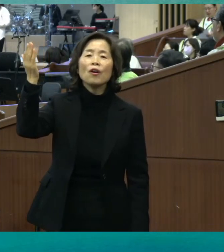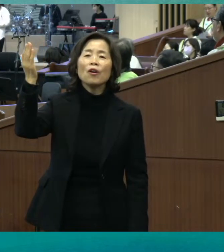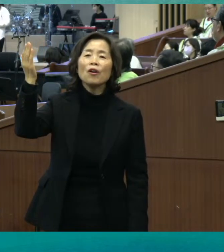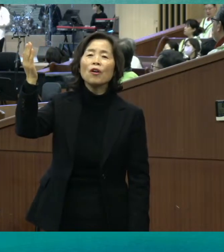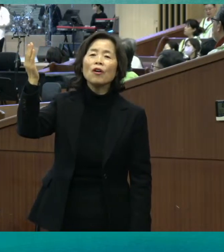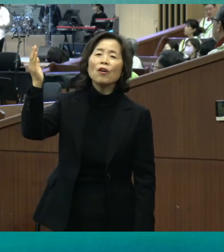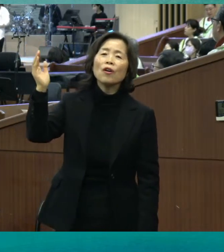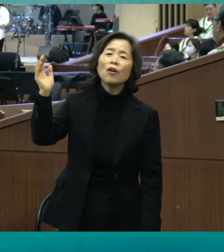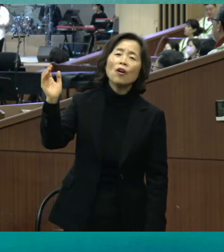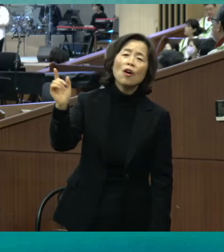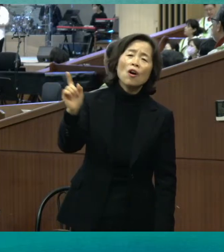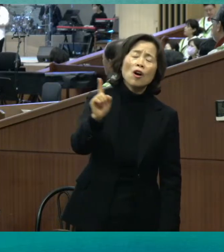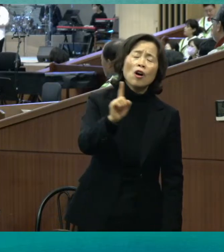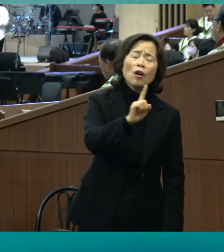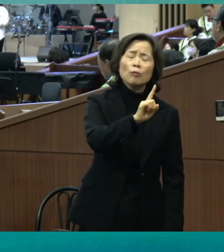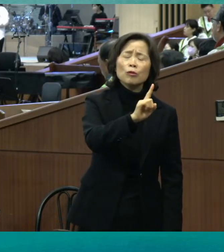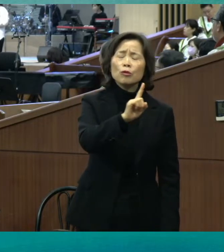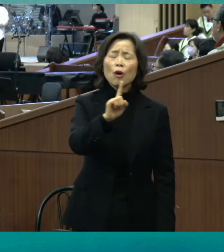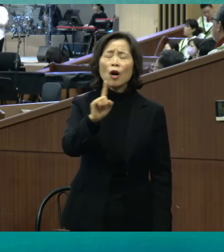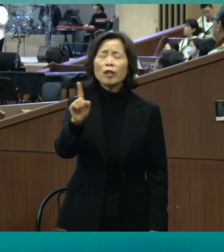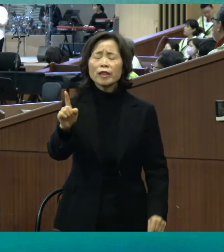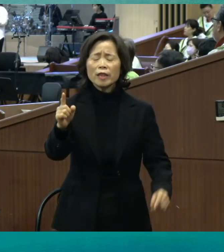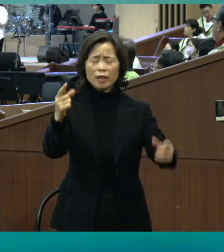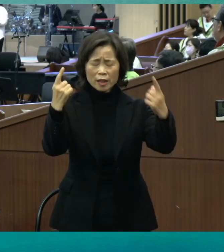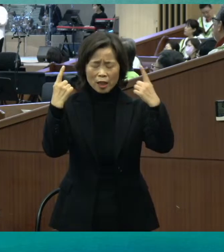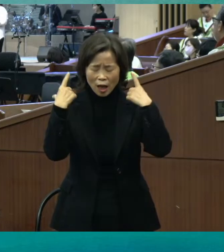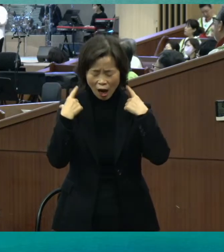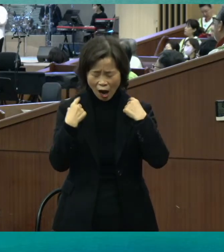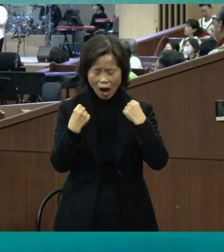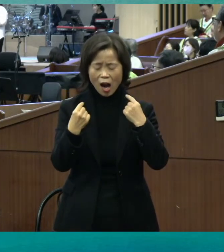무엇이 한결같아서 무엇이